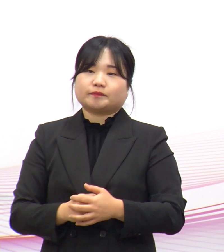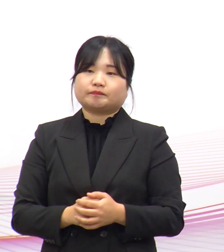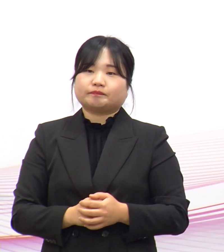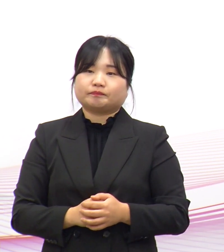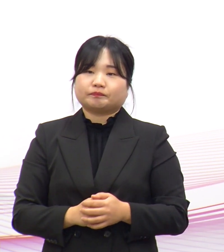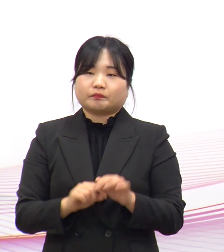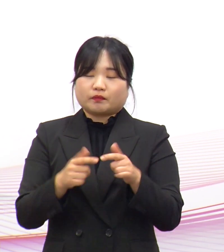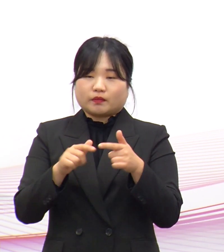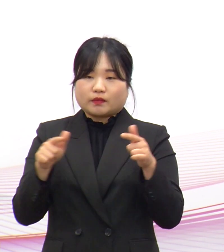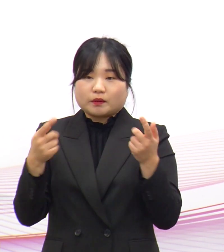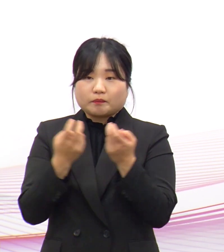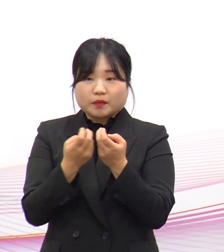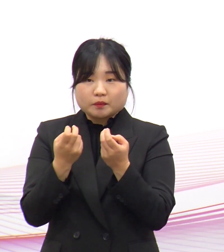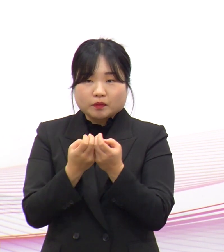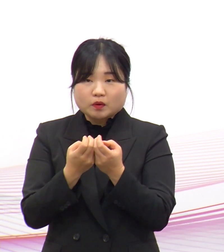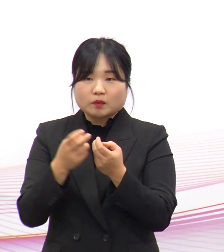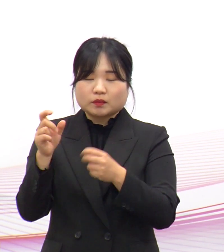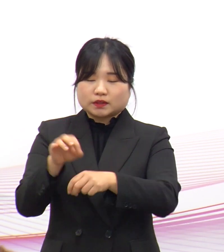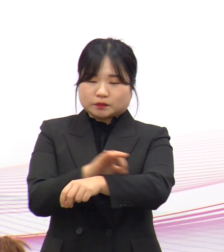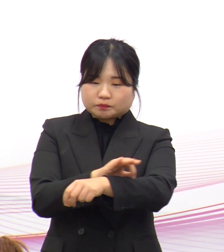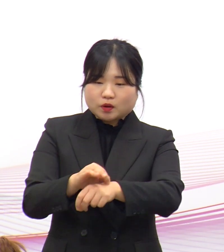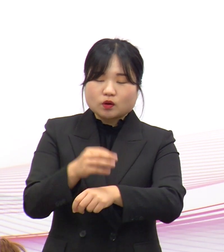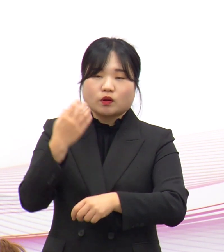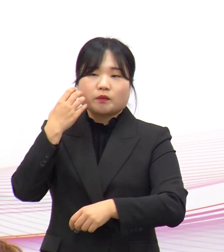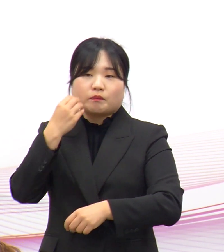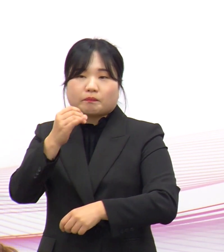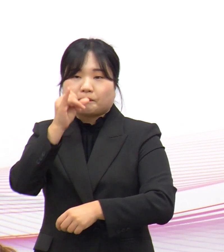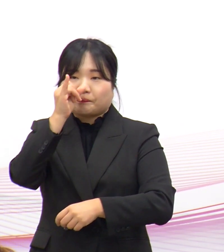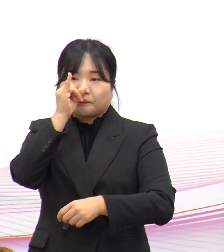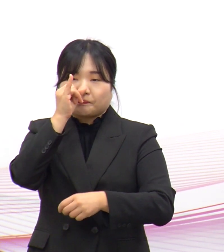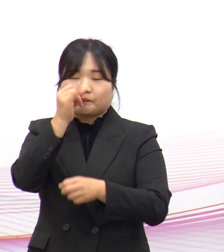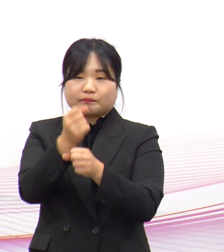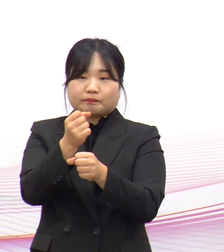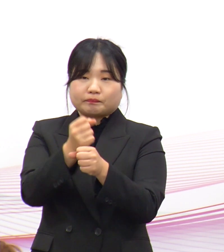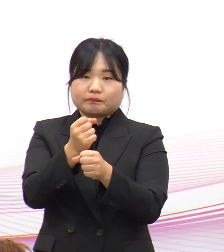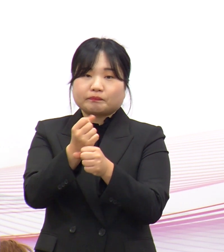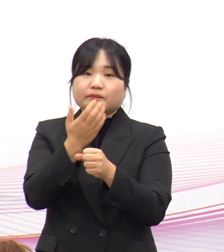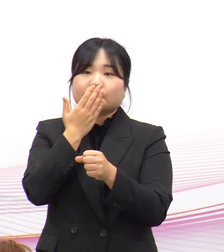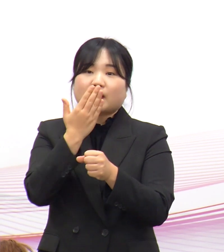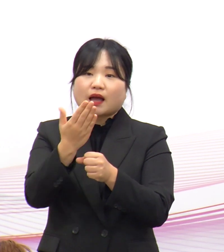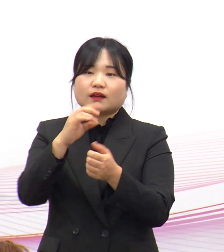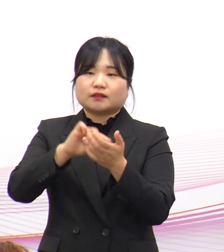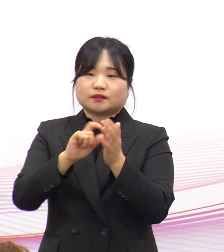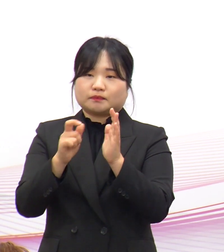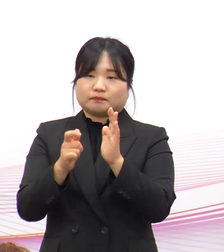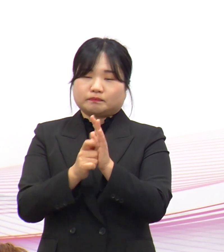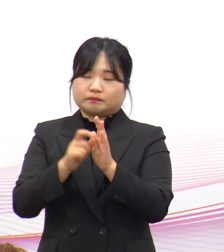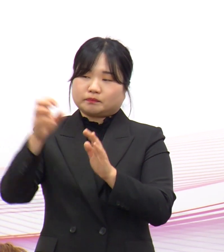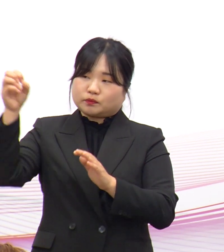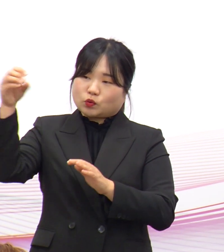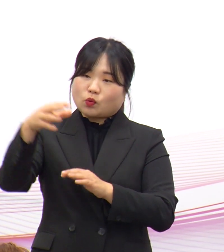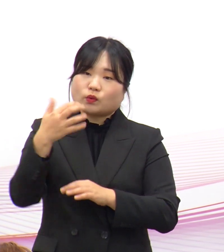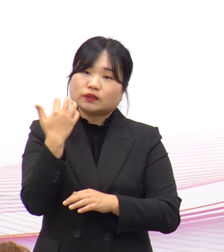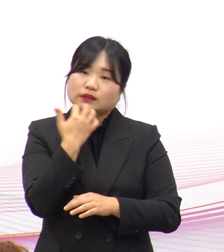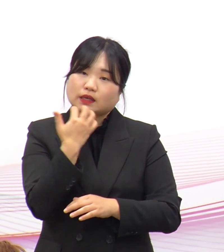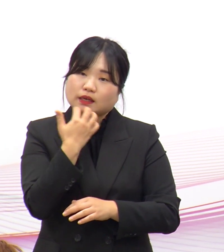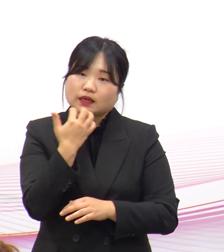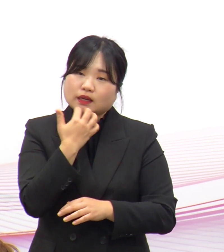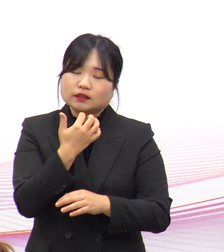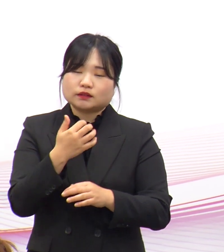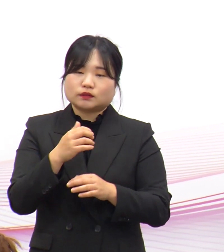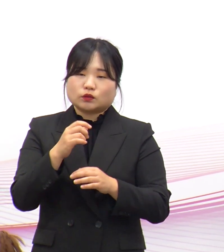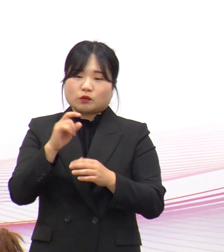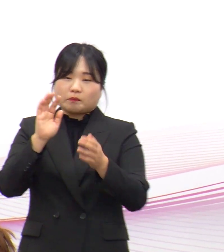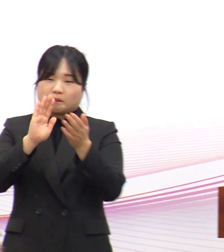경관은 다양한 방법으로 특별하고 매력적인 연출이 가능할 만큼 조명 색상과 수상,